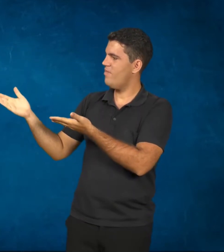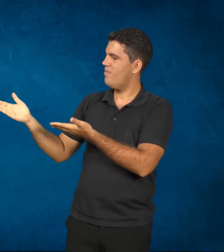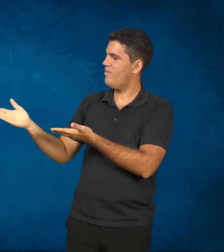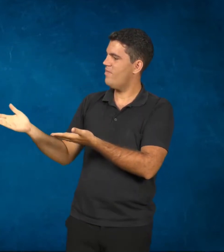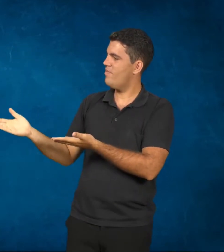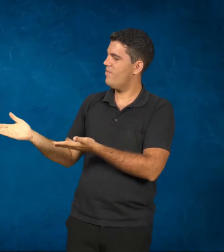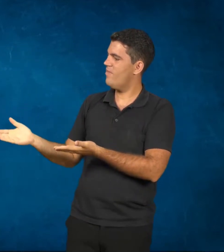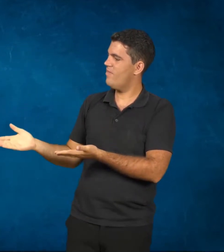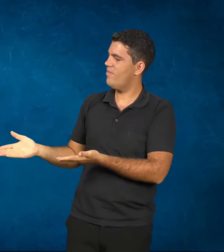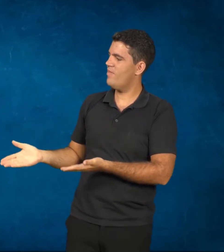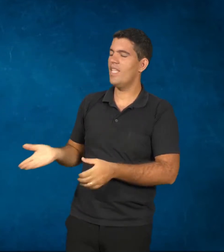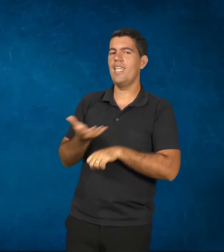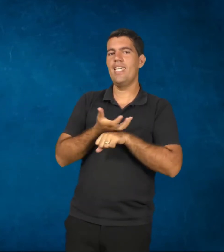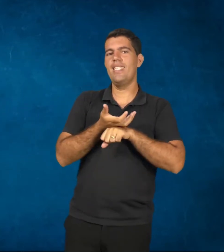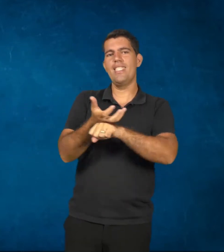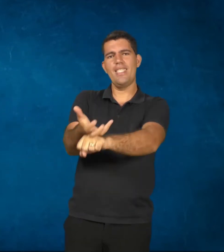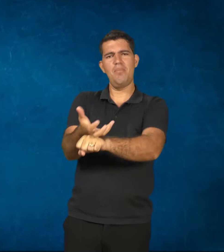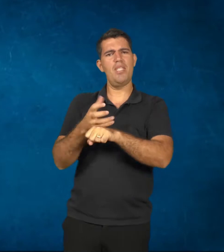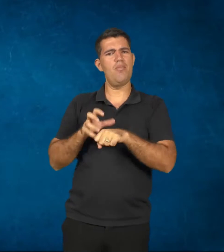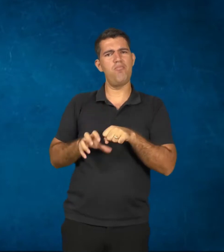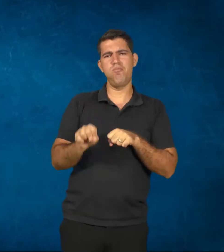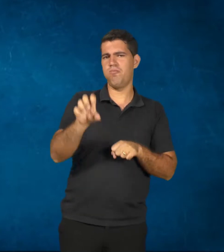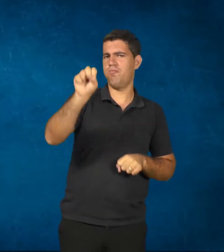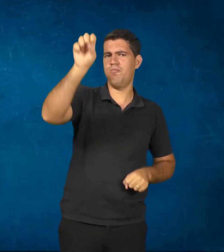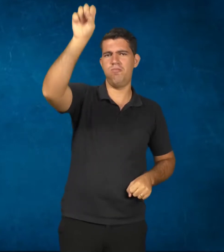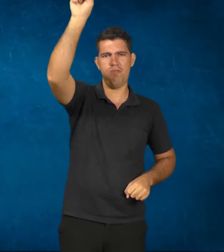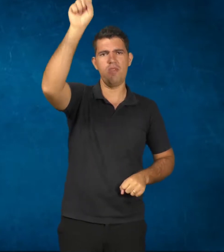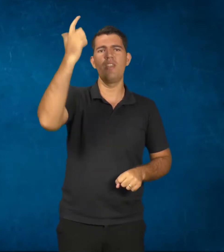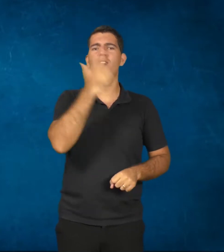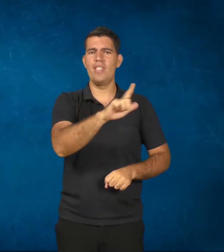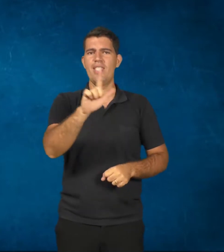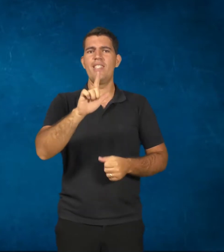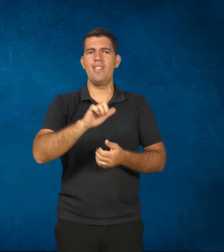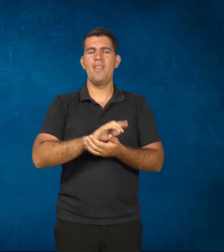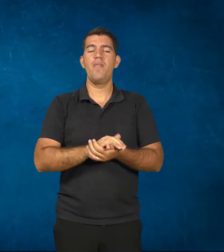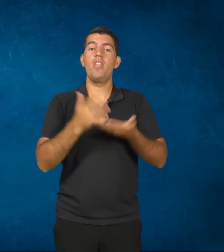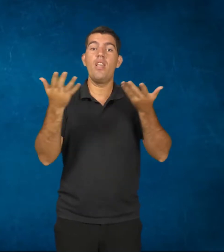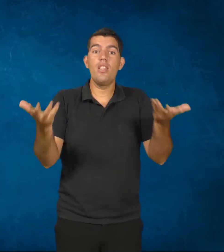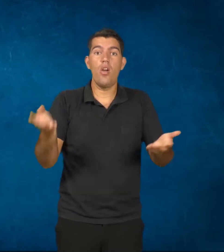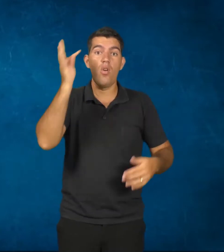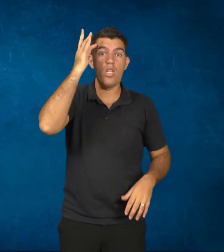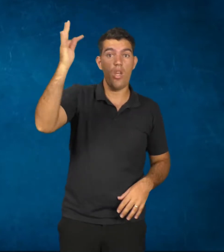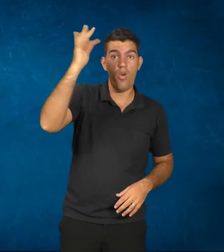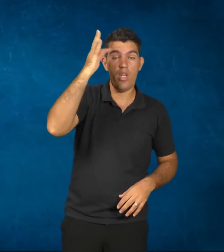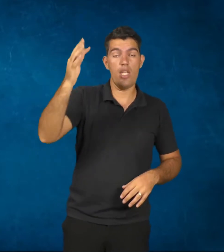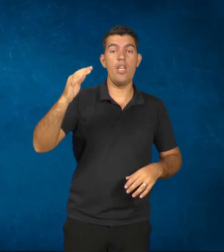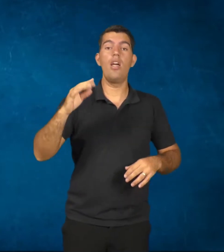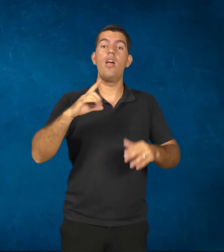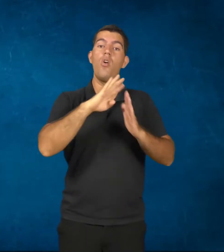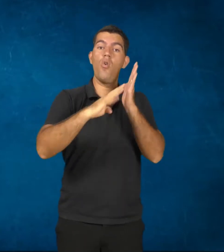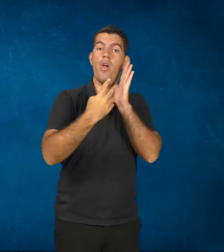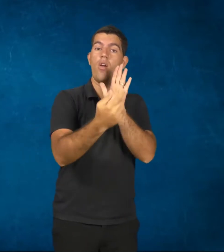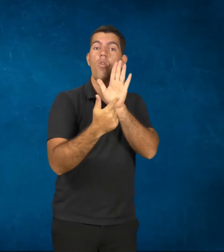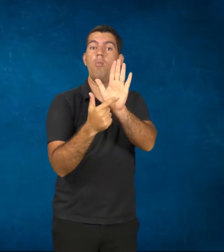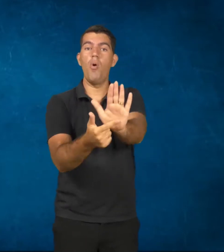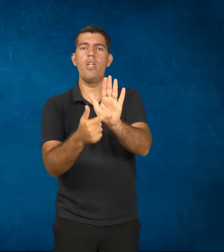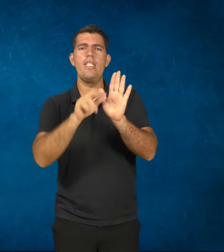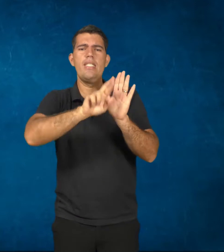pluridisciplinar, interdisciplinar e transdisciplinar. As teorias nos mostram o currículo em diferentes momentos